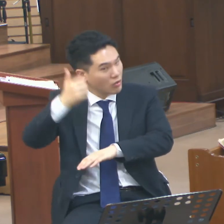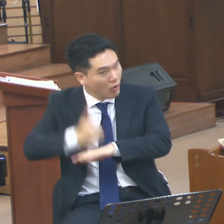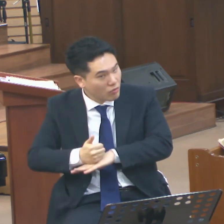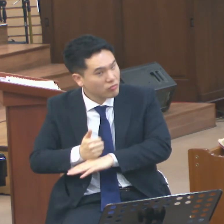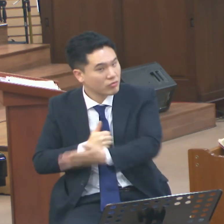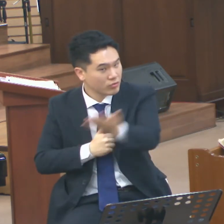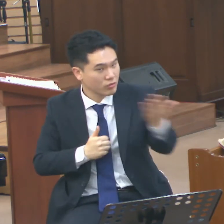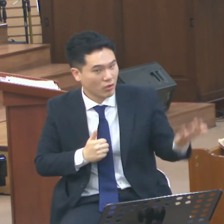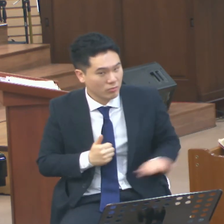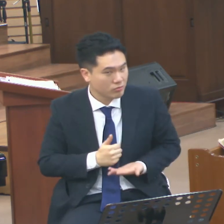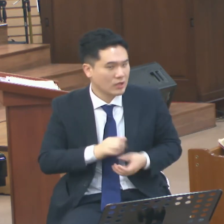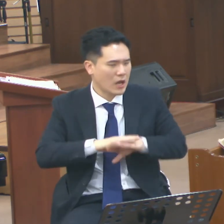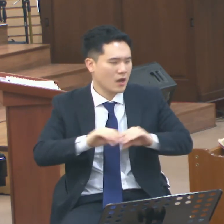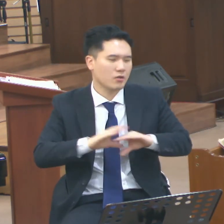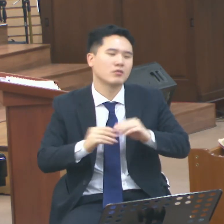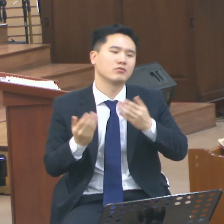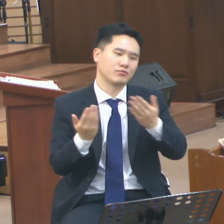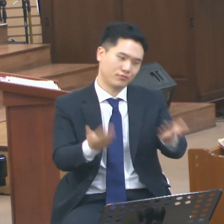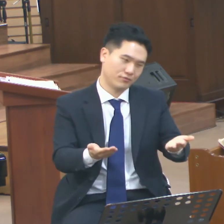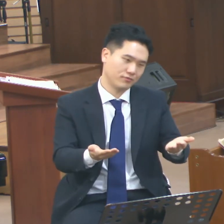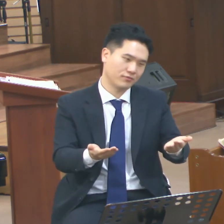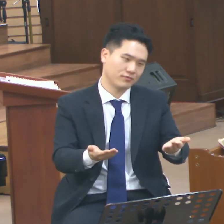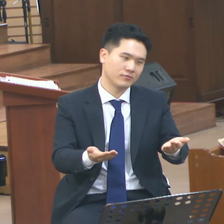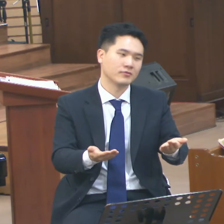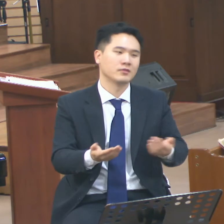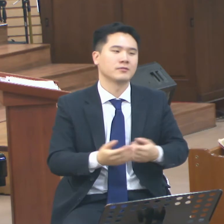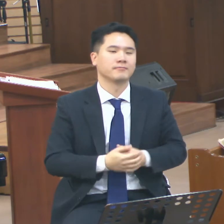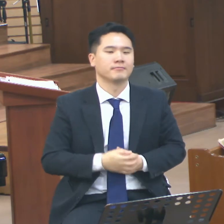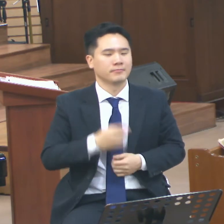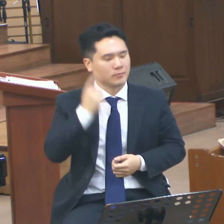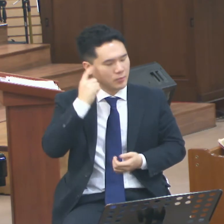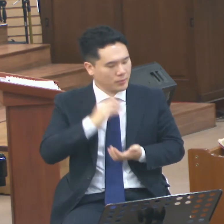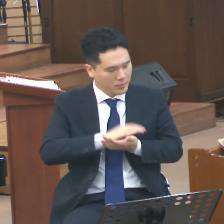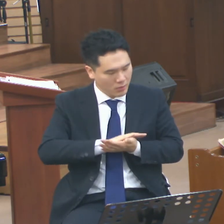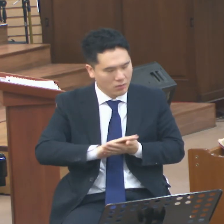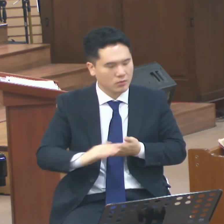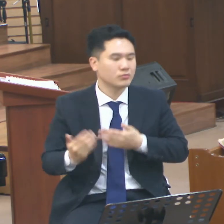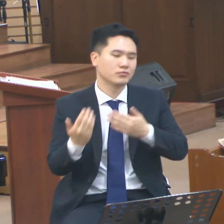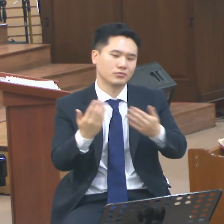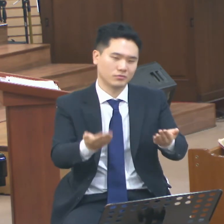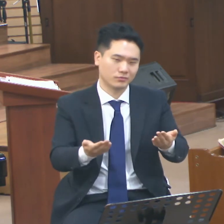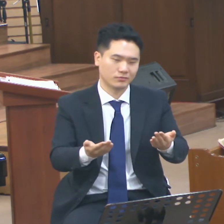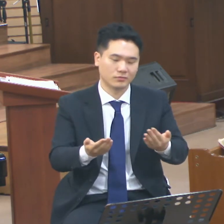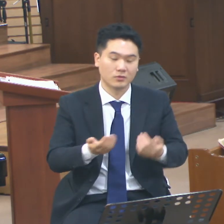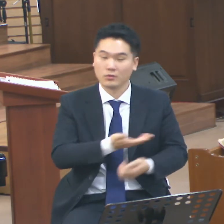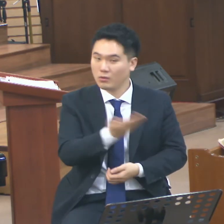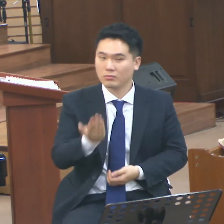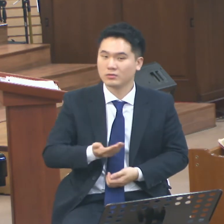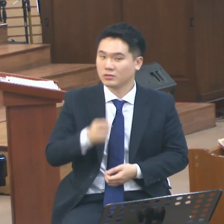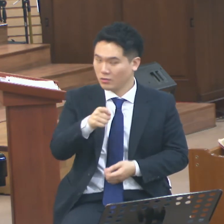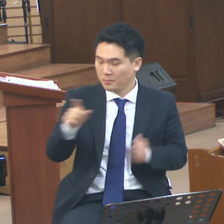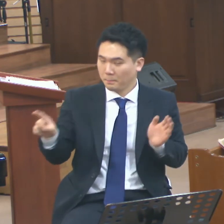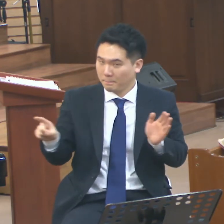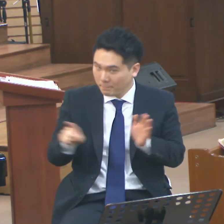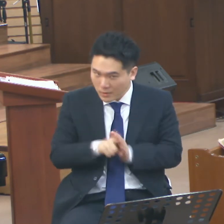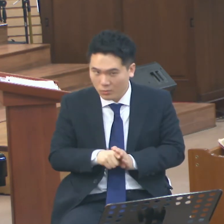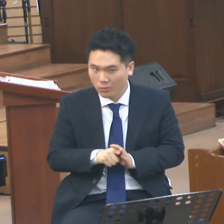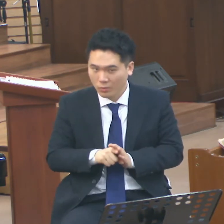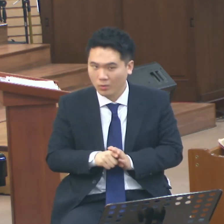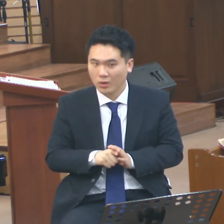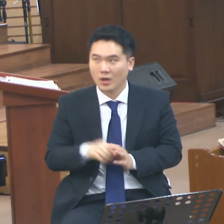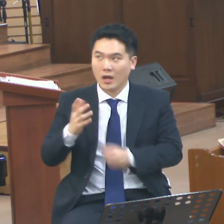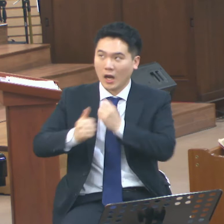하시고 화목해 하시고 그렇게 하실 것을 보면서 더 공의로운 판단 속에서 움직일 수 있는